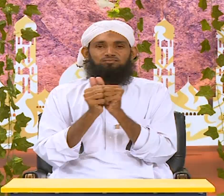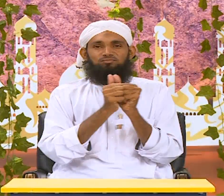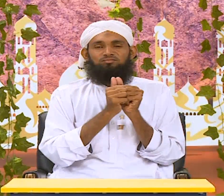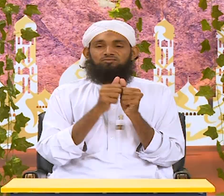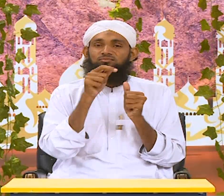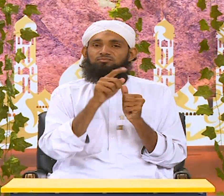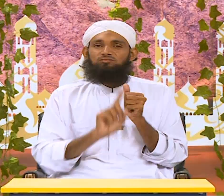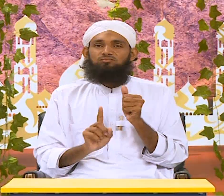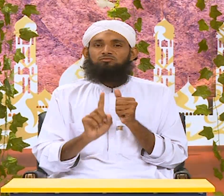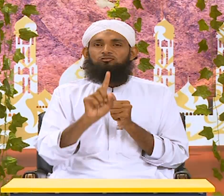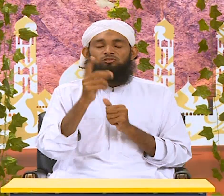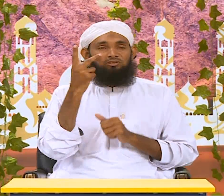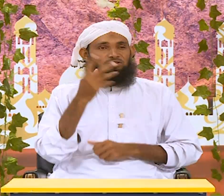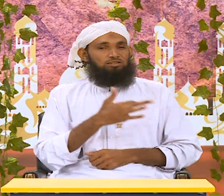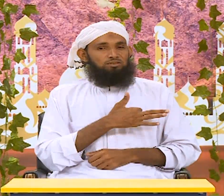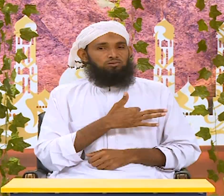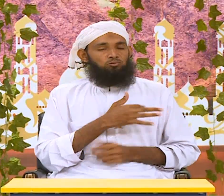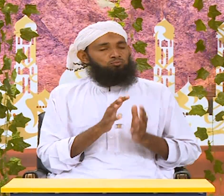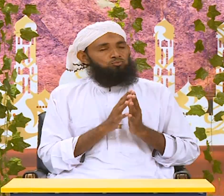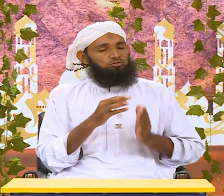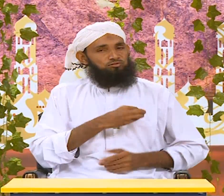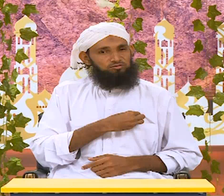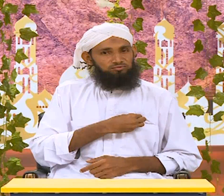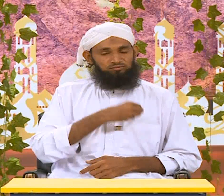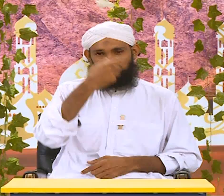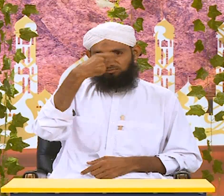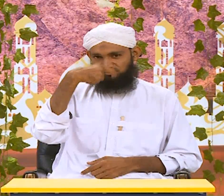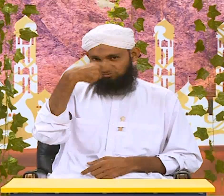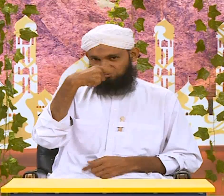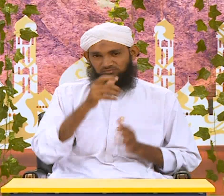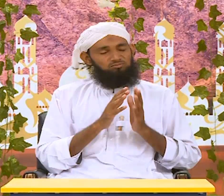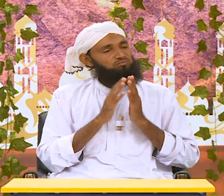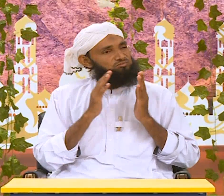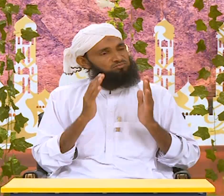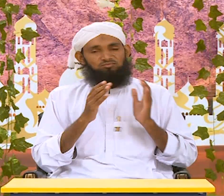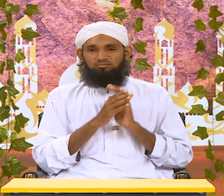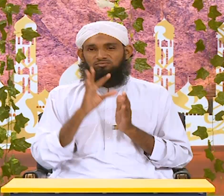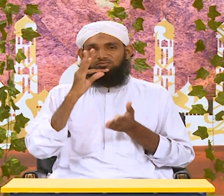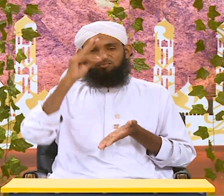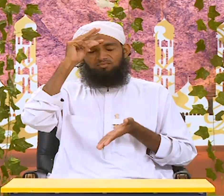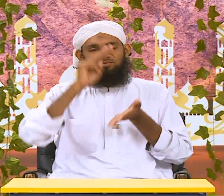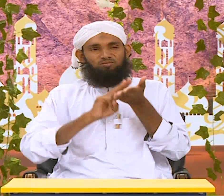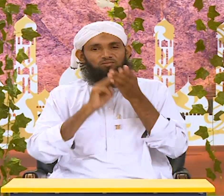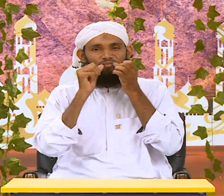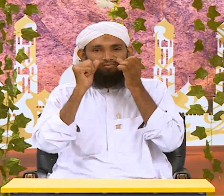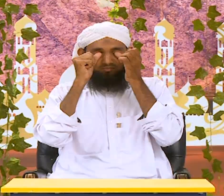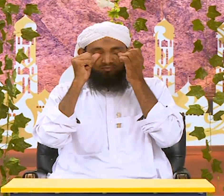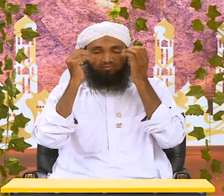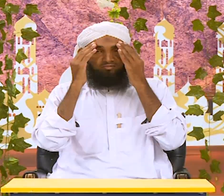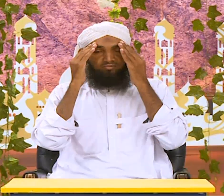اعظم رضی اللہ عنہ کا دل بھر آیا، آنکھوں سے آنسو بہنے لگے۔ سرور عالم نور مجسم صلی اللہ علیہ وآلہ وصحبہ وسلم